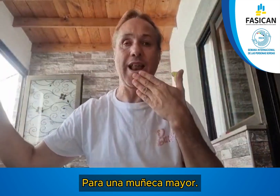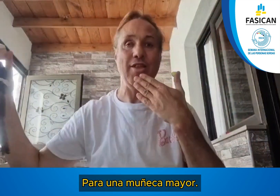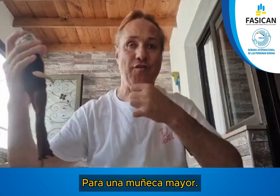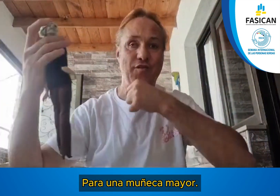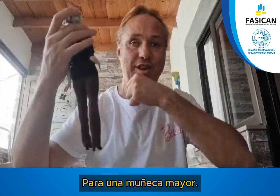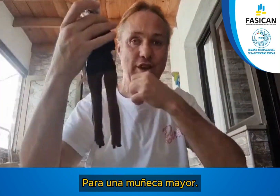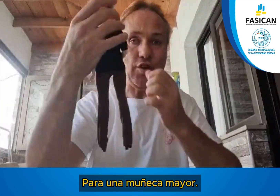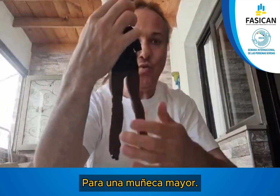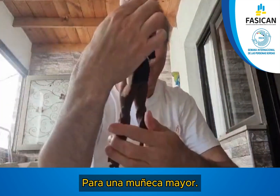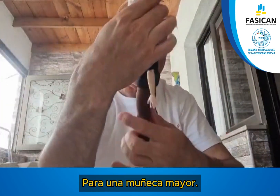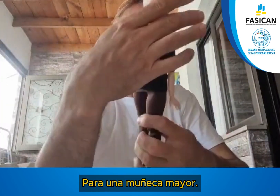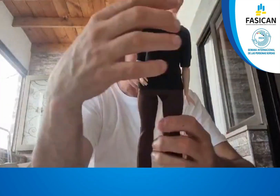Para una muñeca mayor.